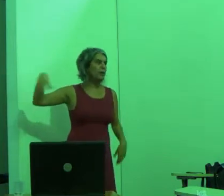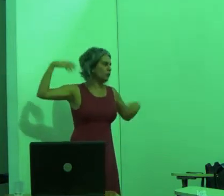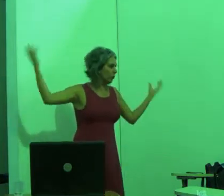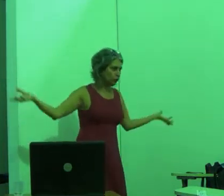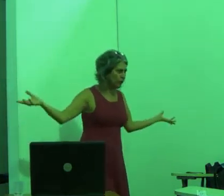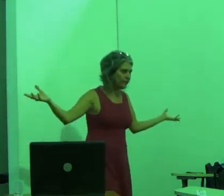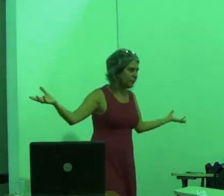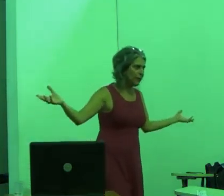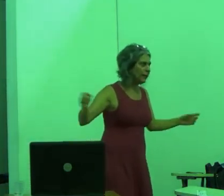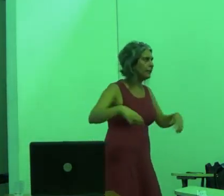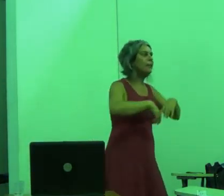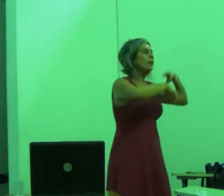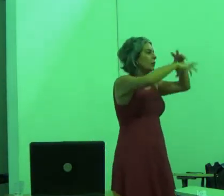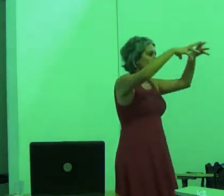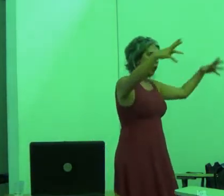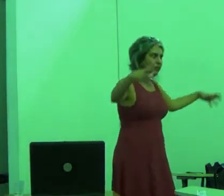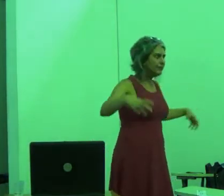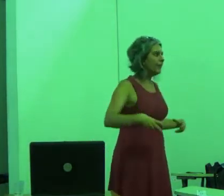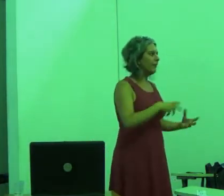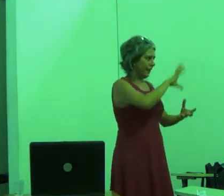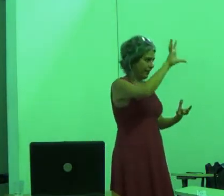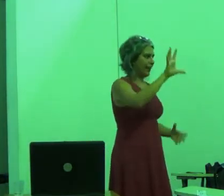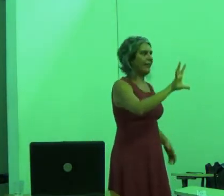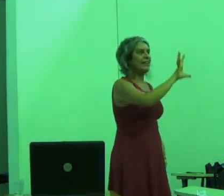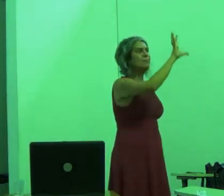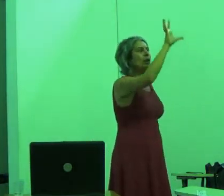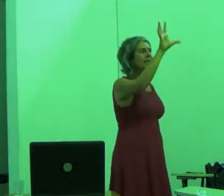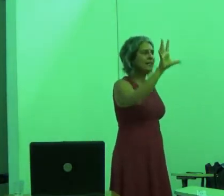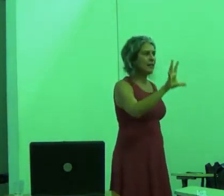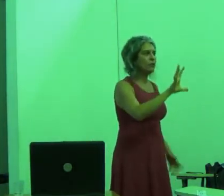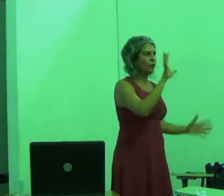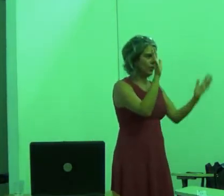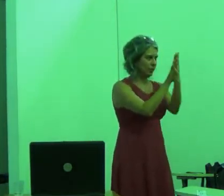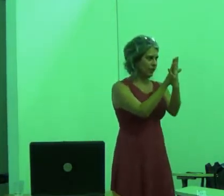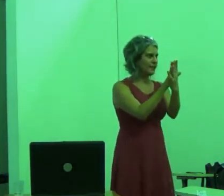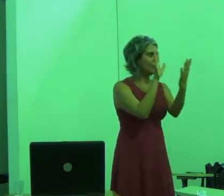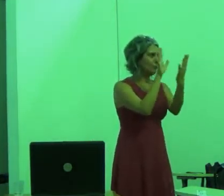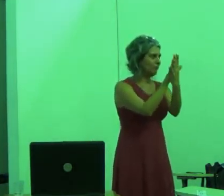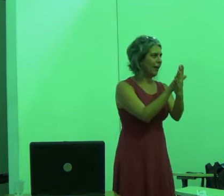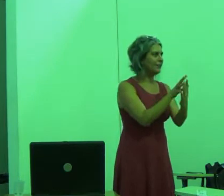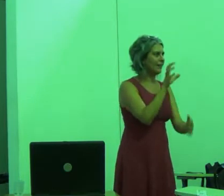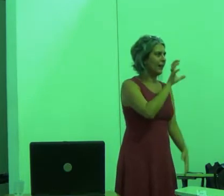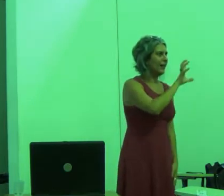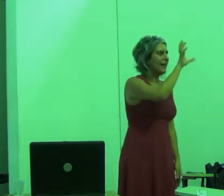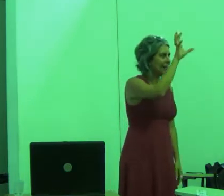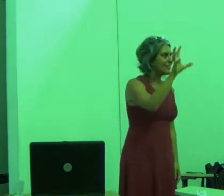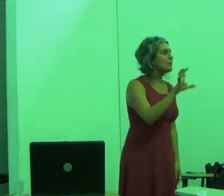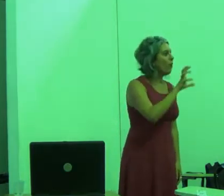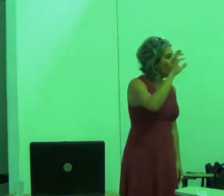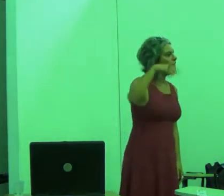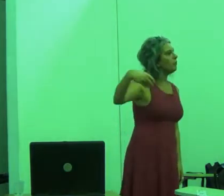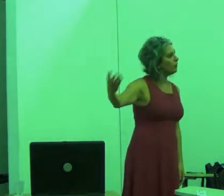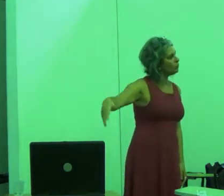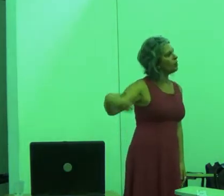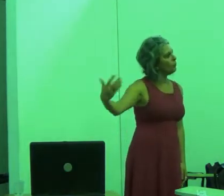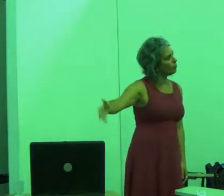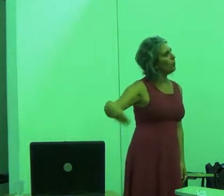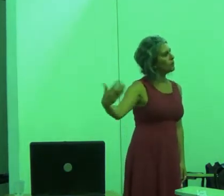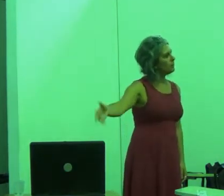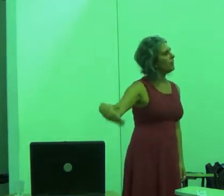Os autores também. Todas as bolinhas da autoria, eu queria que vocês juntassem. Né? Elas se movem muito de acordo com a possibilidade de